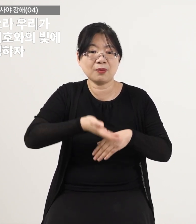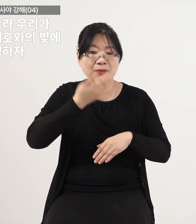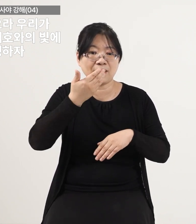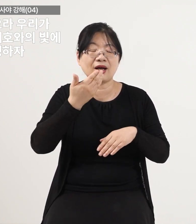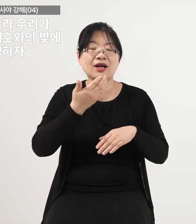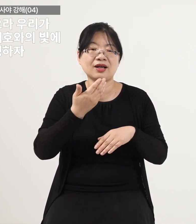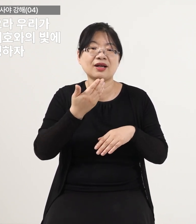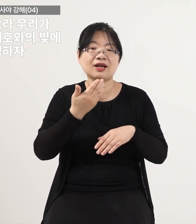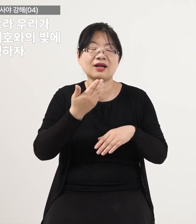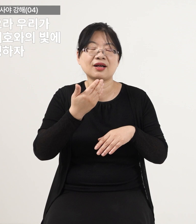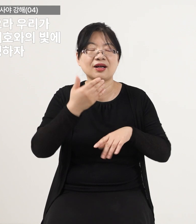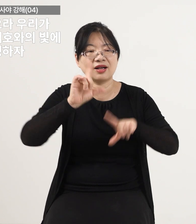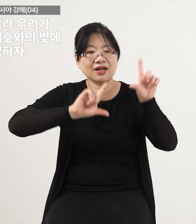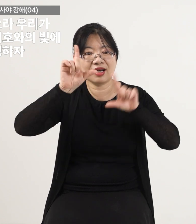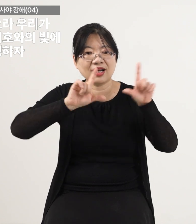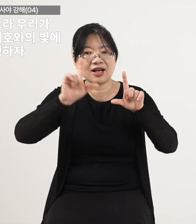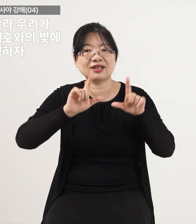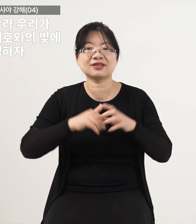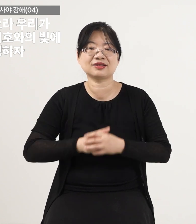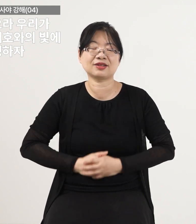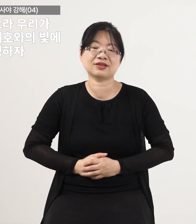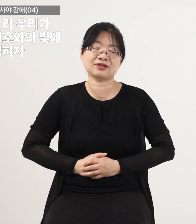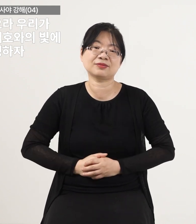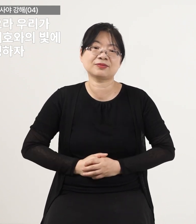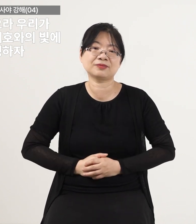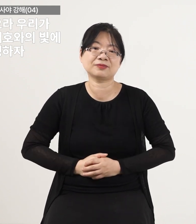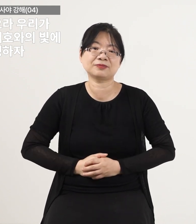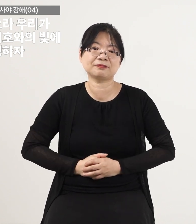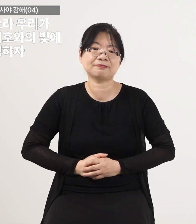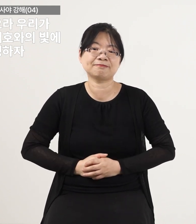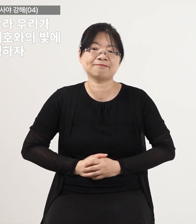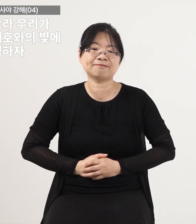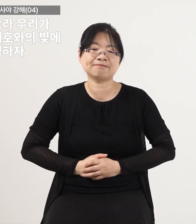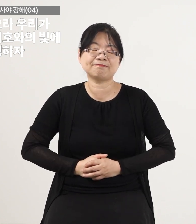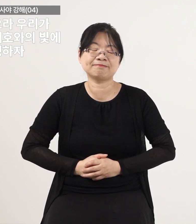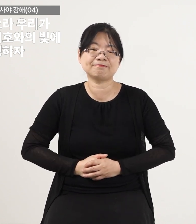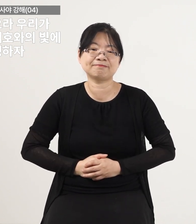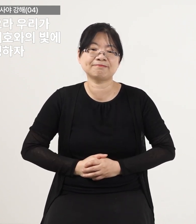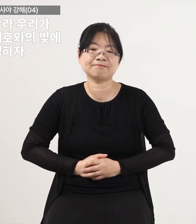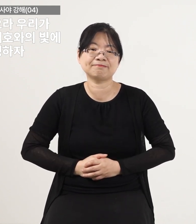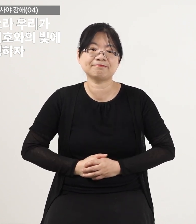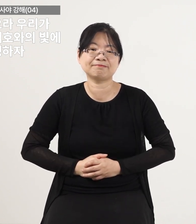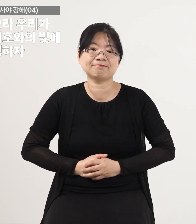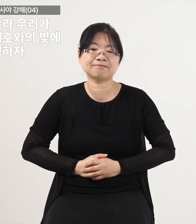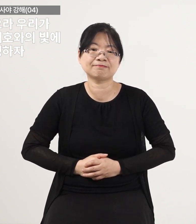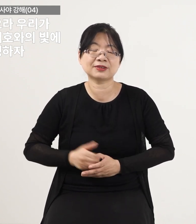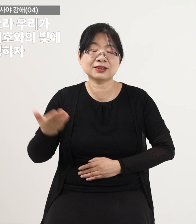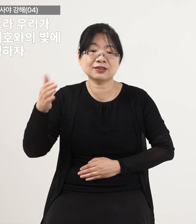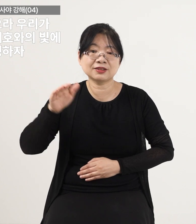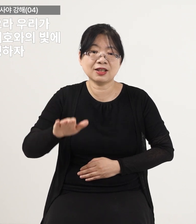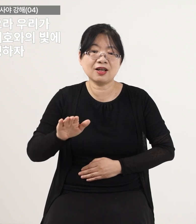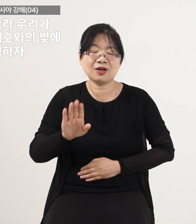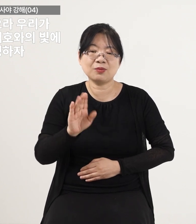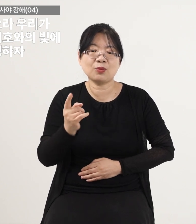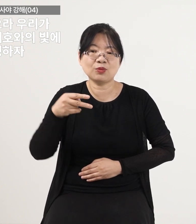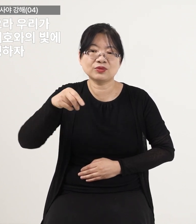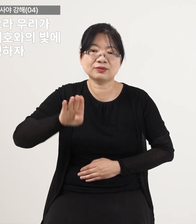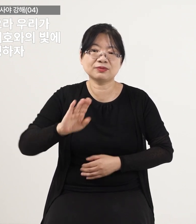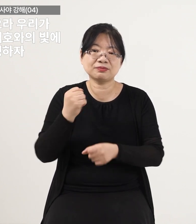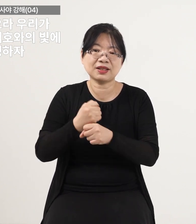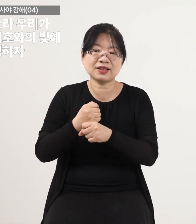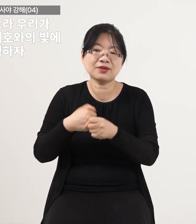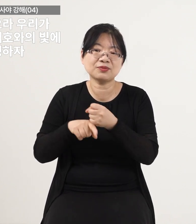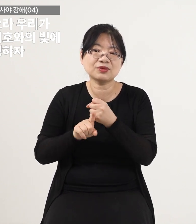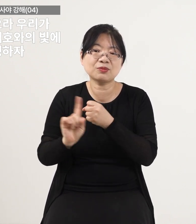양식입니다. 양태입니다. 자, 그런데 보습을 만든다는 것은 농기구를 만들어서